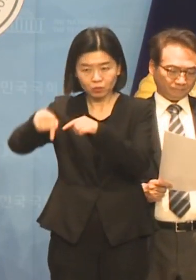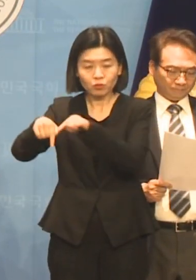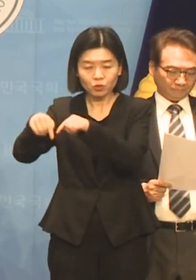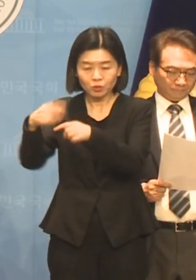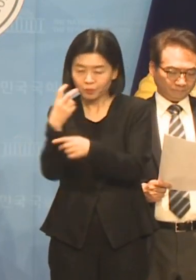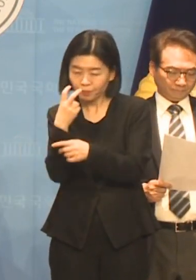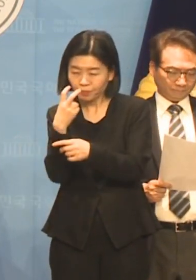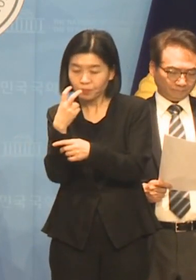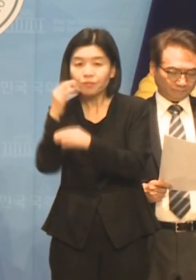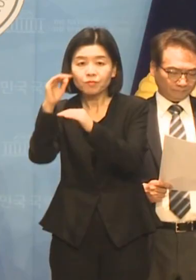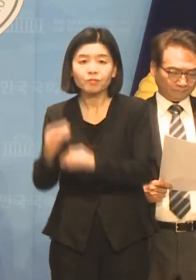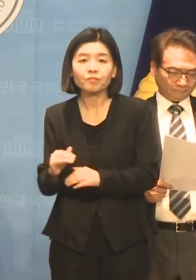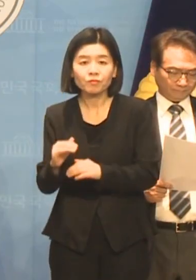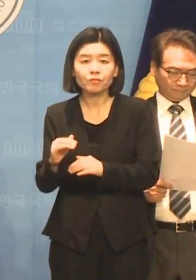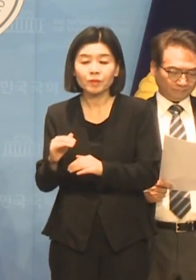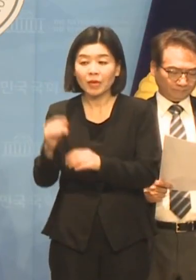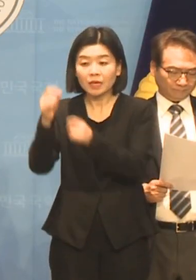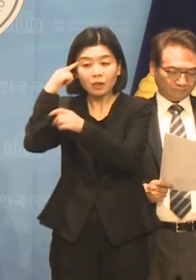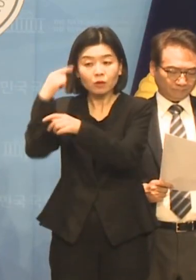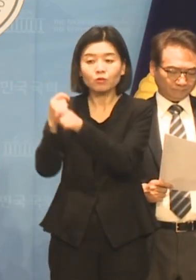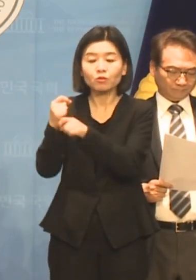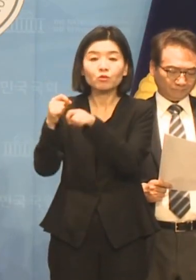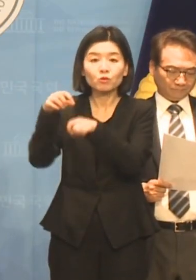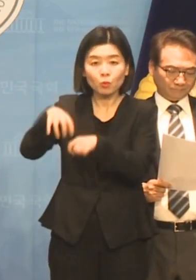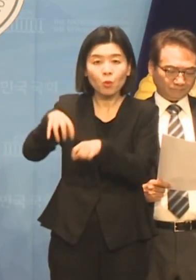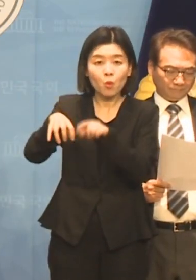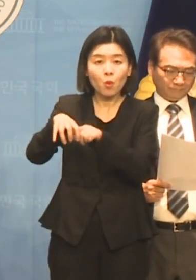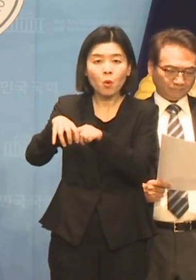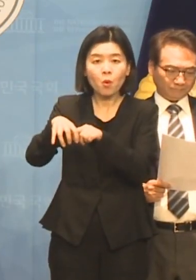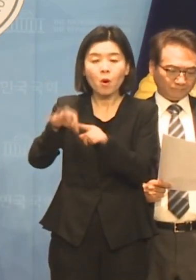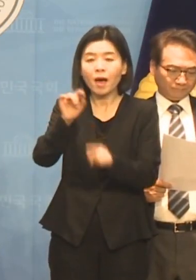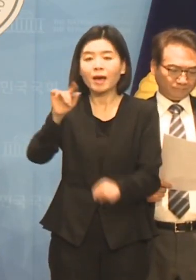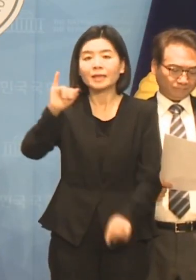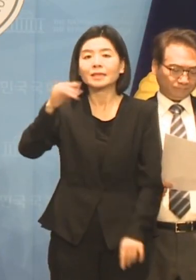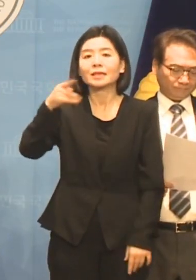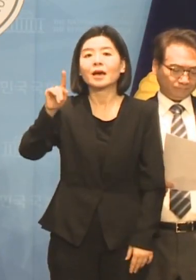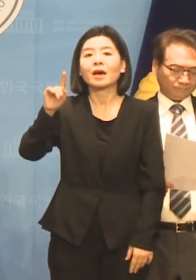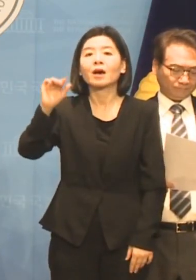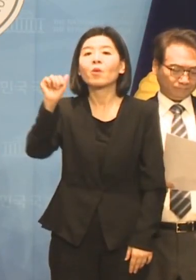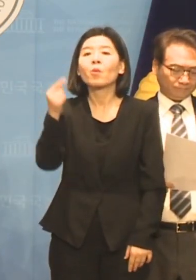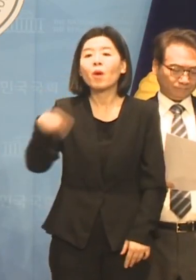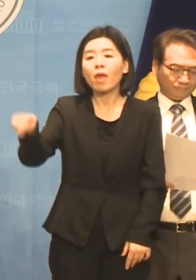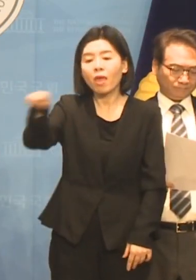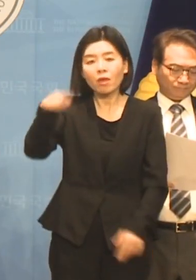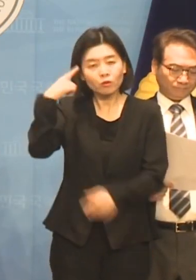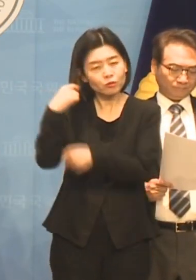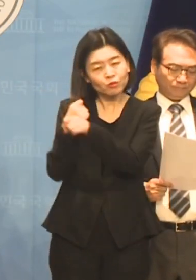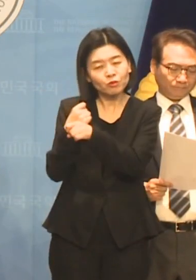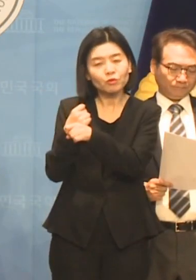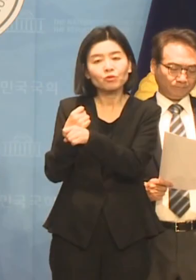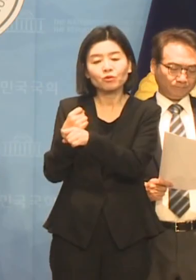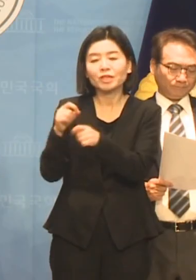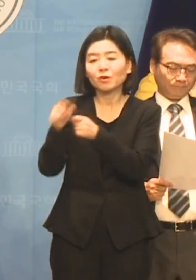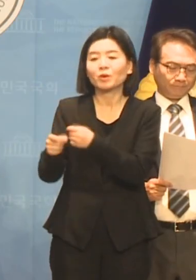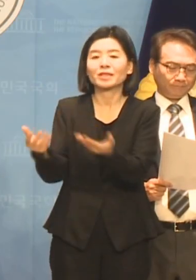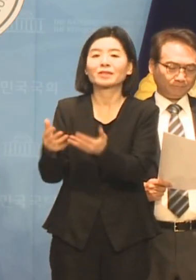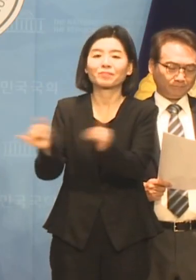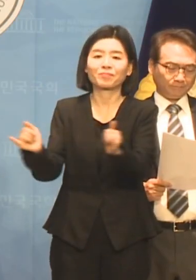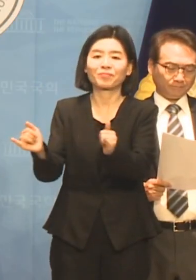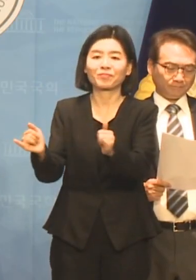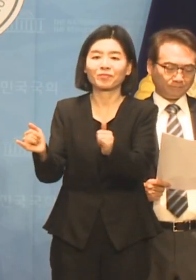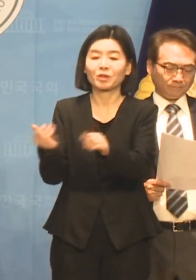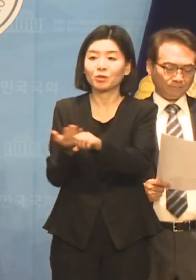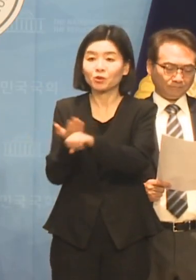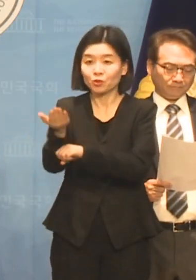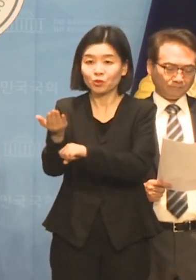따르면 에너지부 산하 연구소인 아이다호 국립연구소 연구 용역 직원이 수출 통제